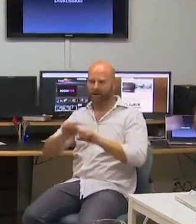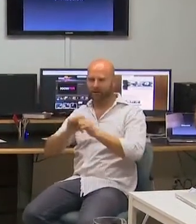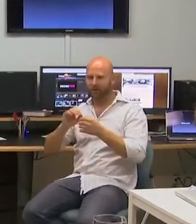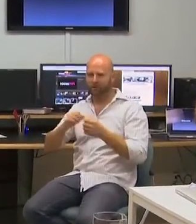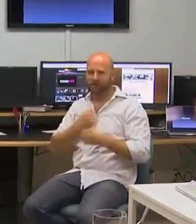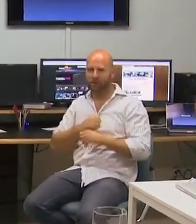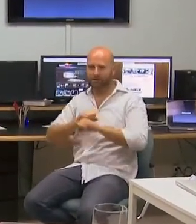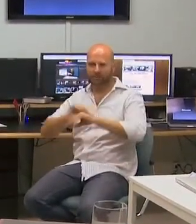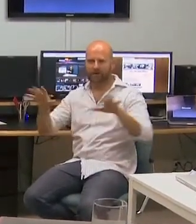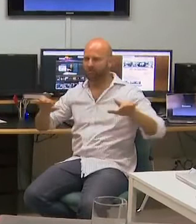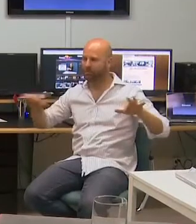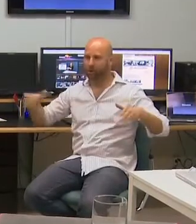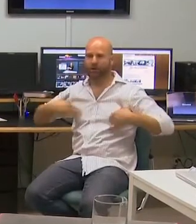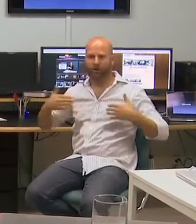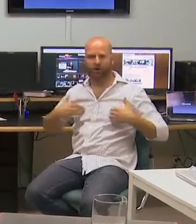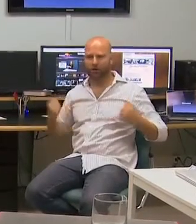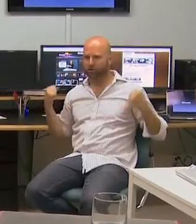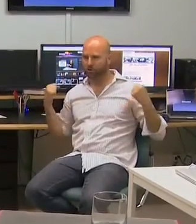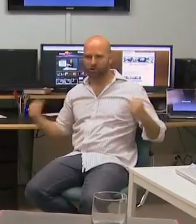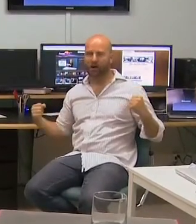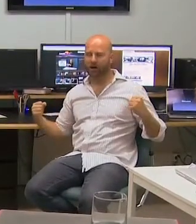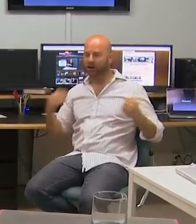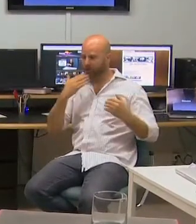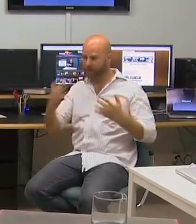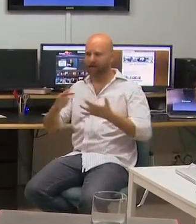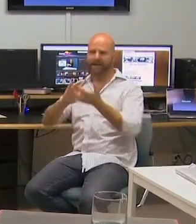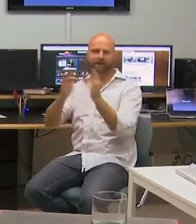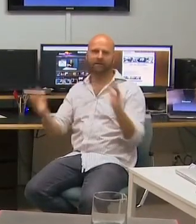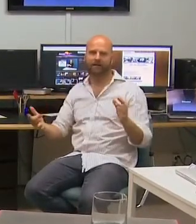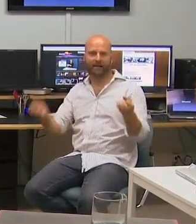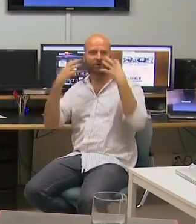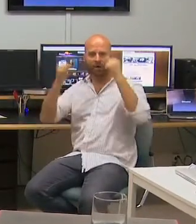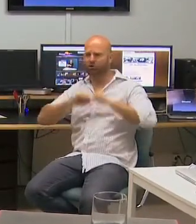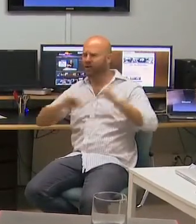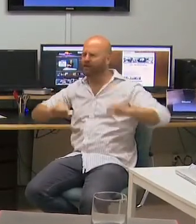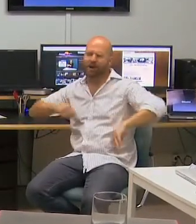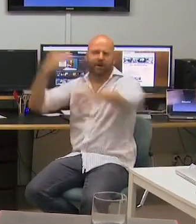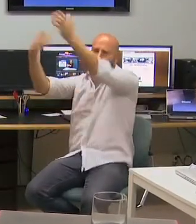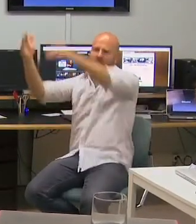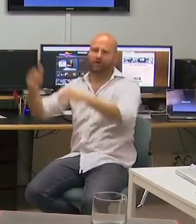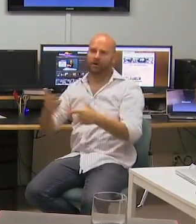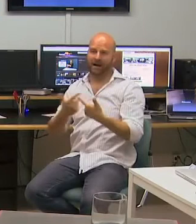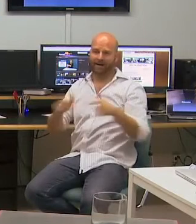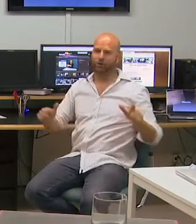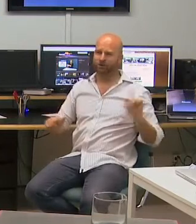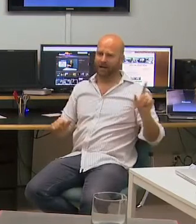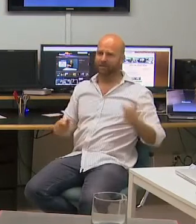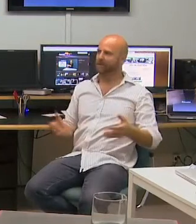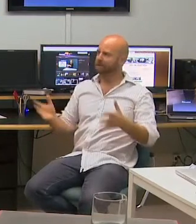in Entwicklung. Durch Social Medias und so. Und dank dem Internet bekommt man schnell Informationen, die Sprache entwickelt